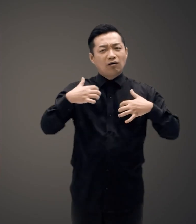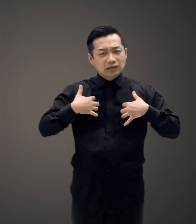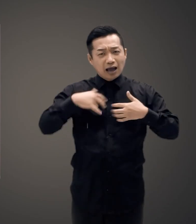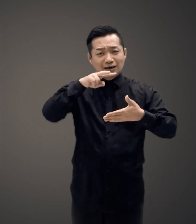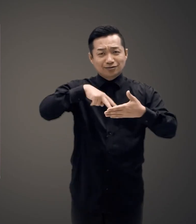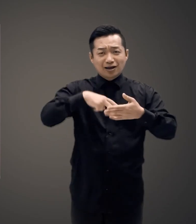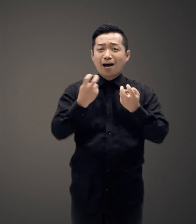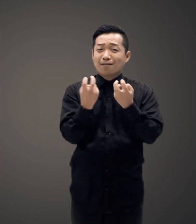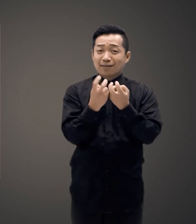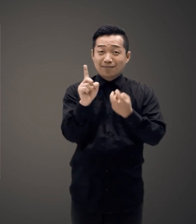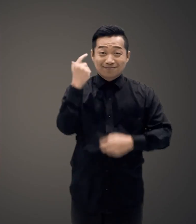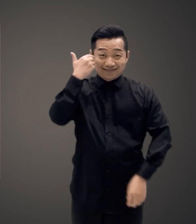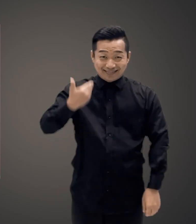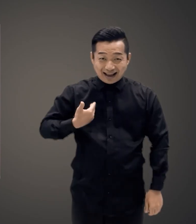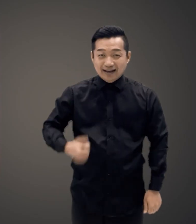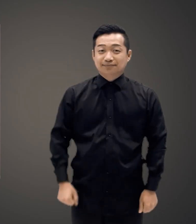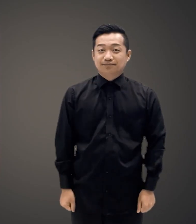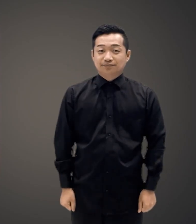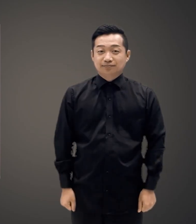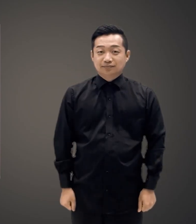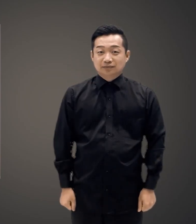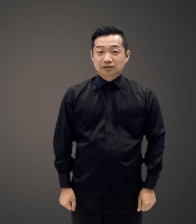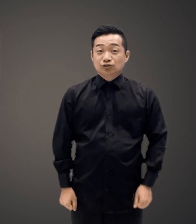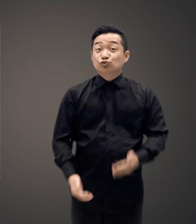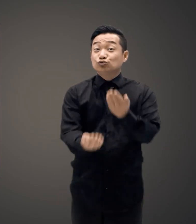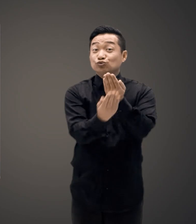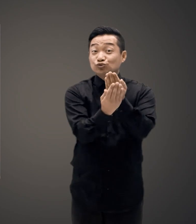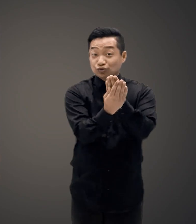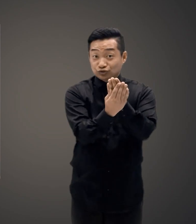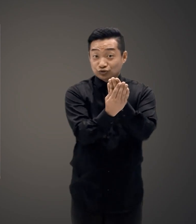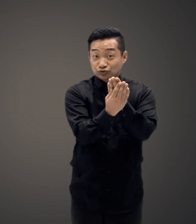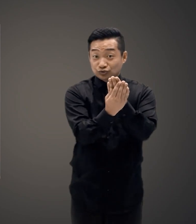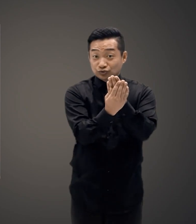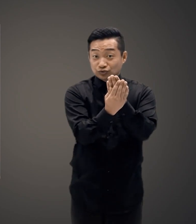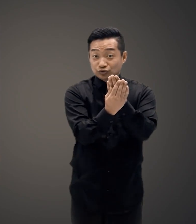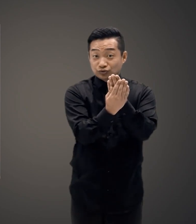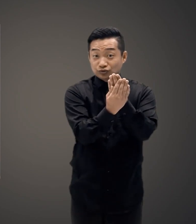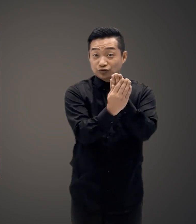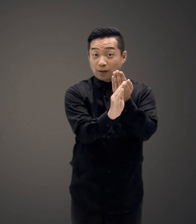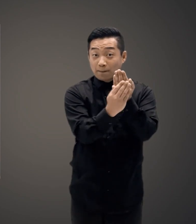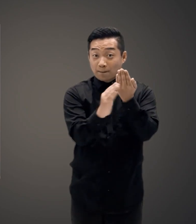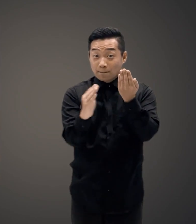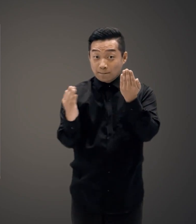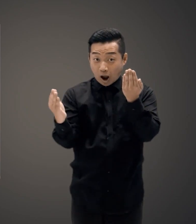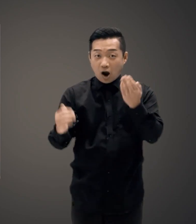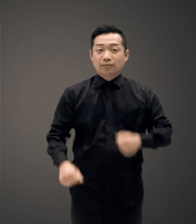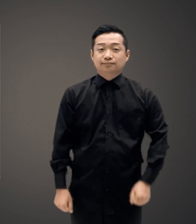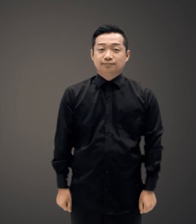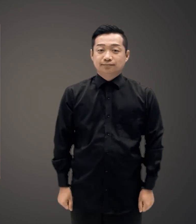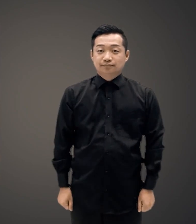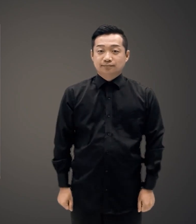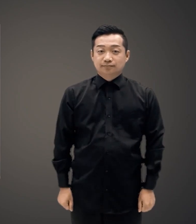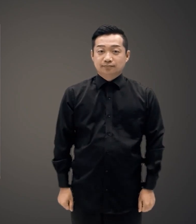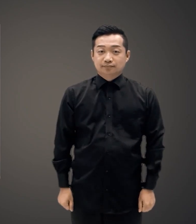책을 더욱 재밌게 읽는 꿀팁이 있다면 뒷면을 뚝뚝 이렇게 펴셔가지고